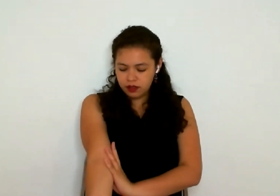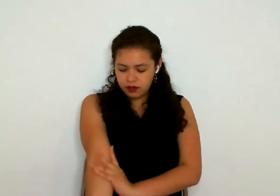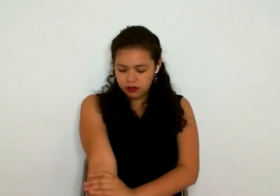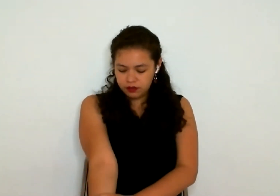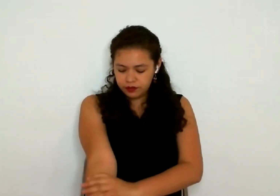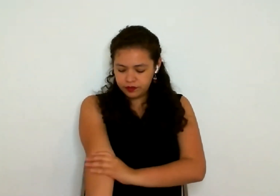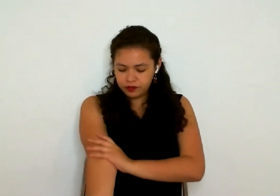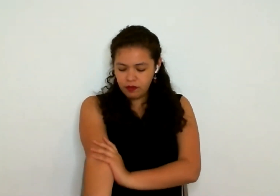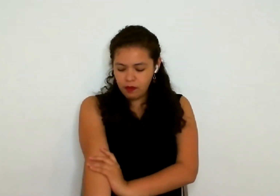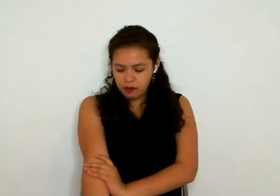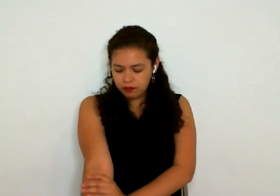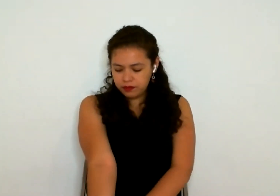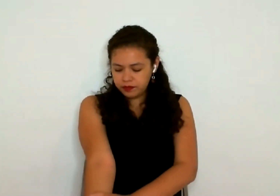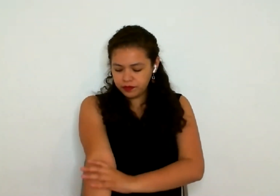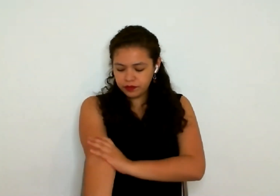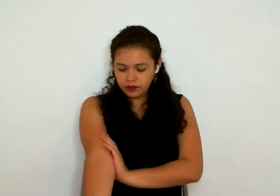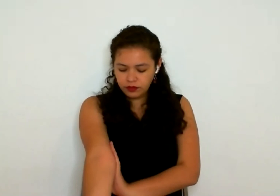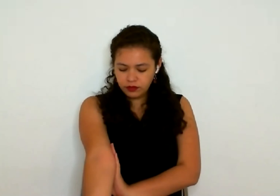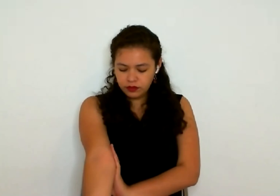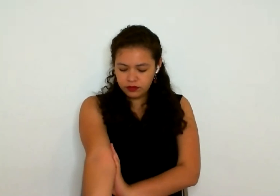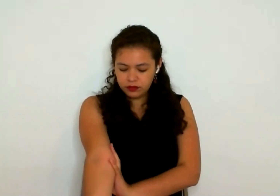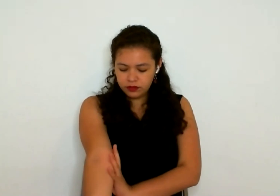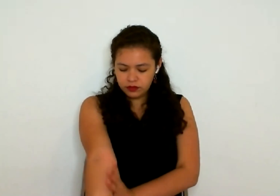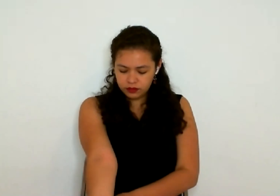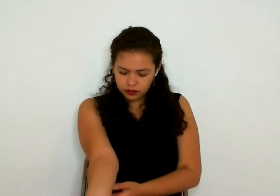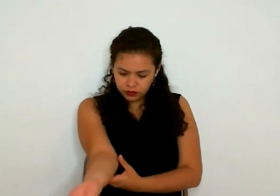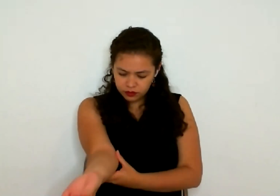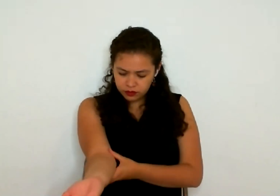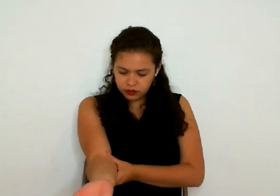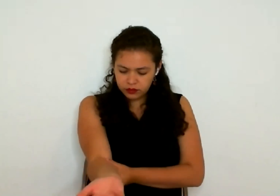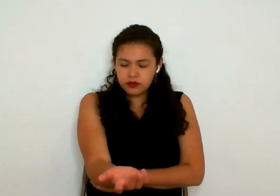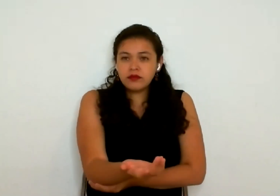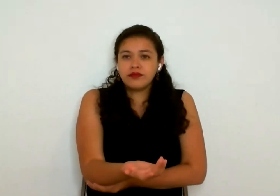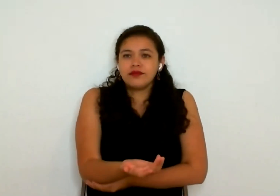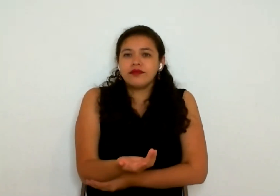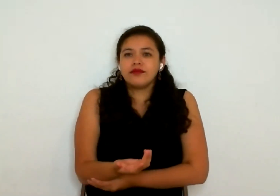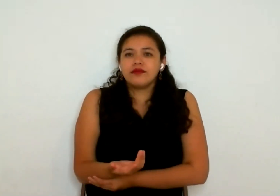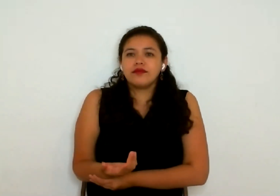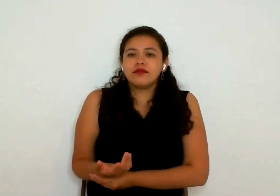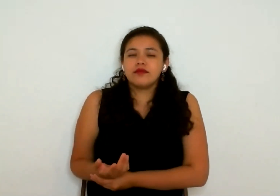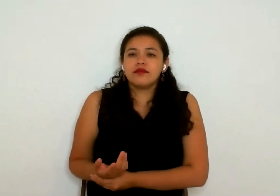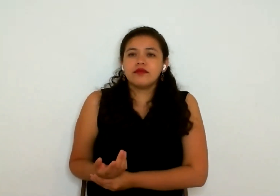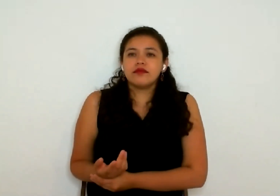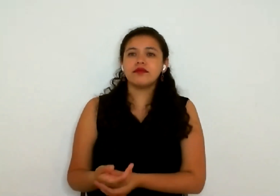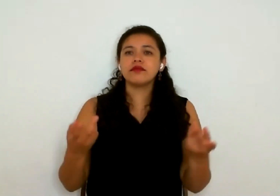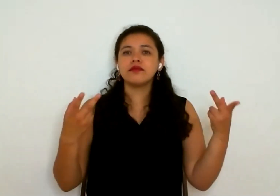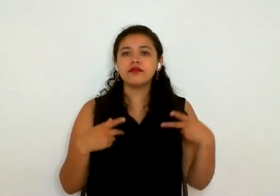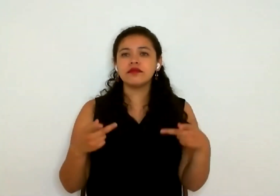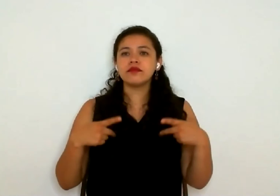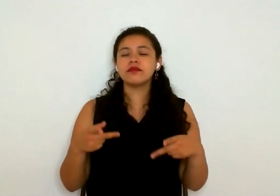y en el caso de pacientes que ingresaban por cirugías o demás a veces se tenía que hacer reclasificaciones